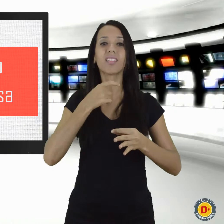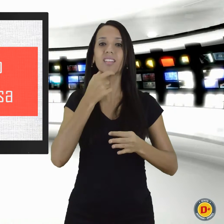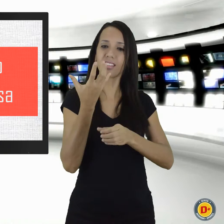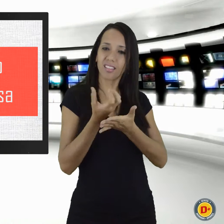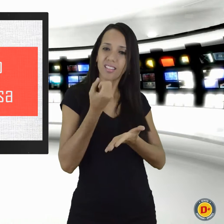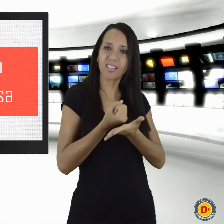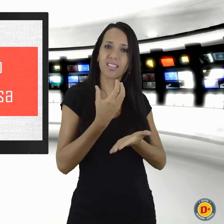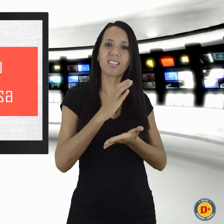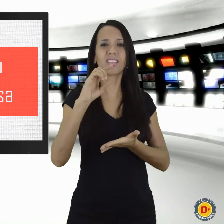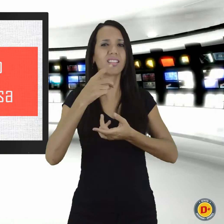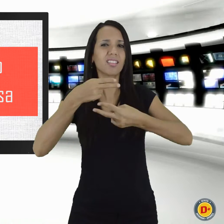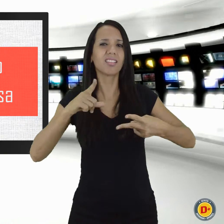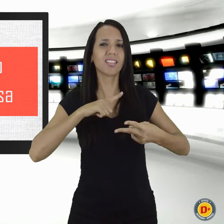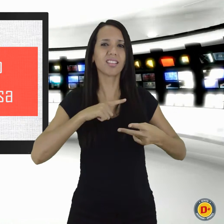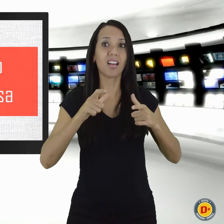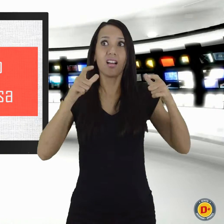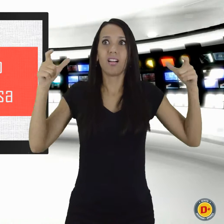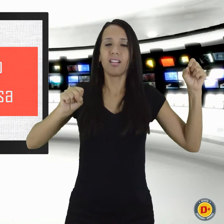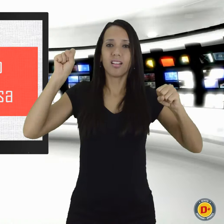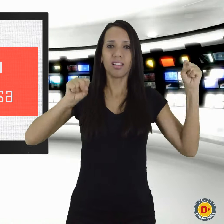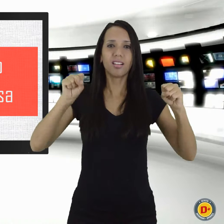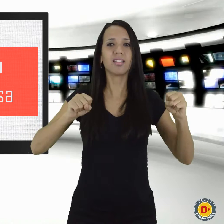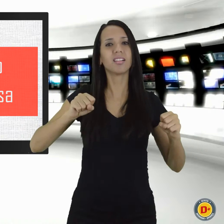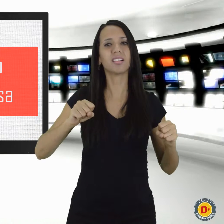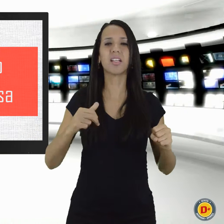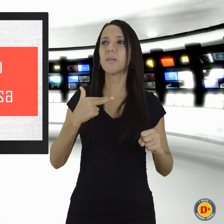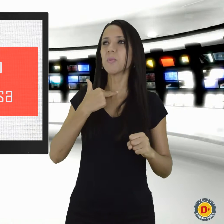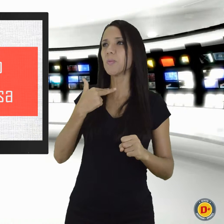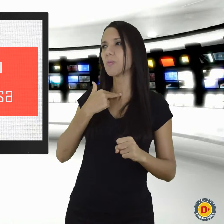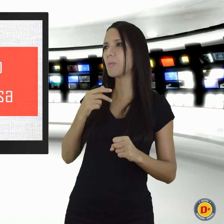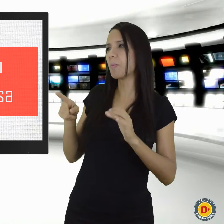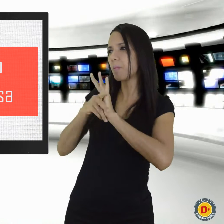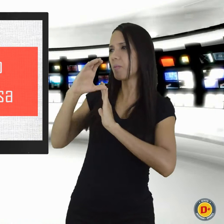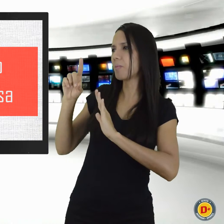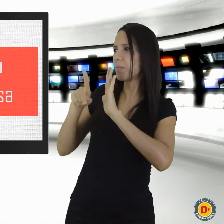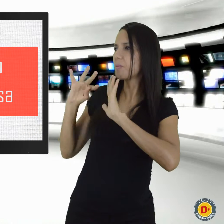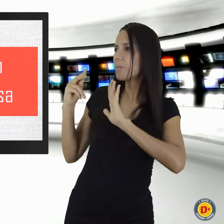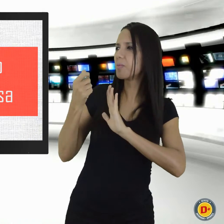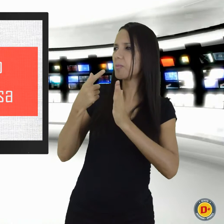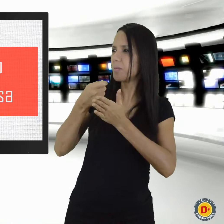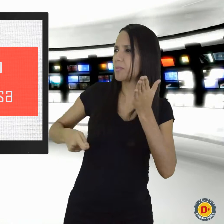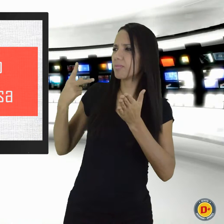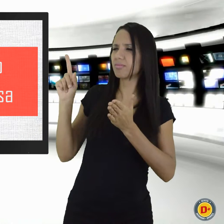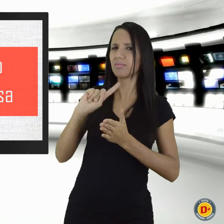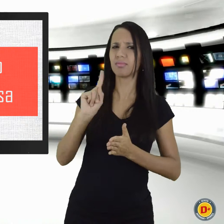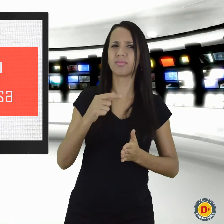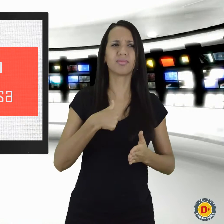música seria minha, e o disco inteiro era super apelativo. Quando eu via as letras, não sabia se ria ou se chorava. Em nossa banda,